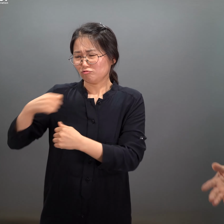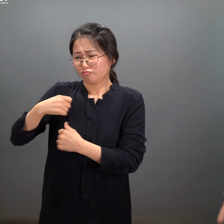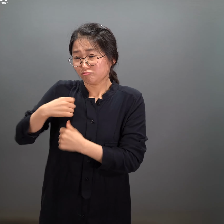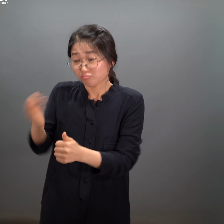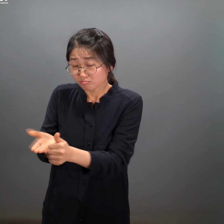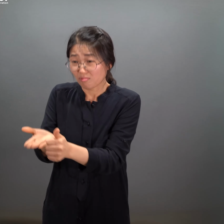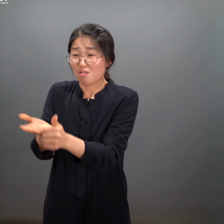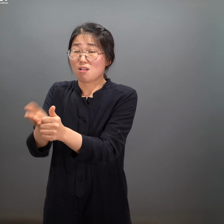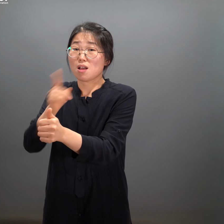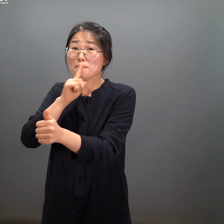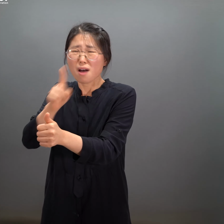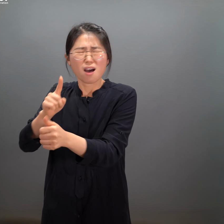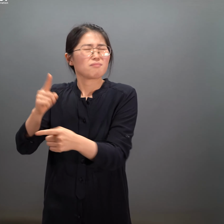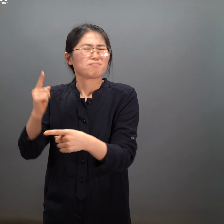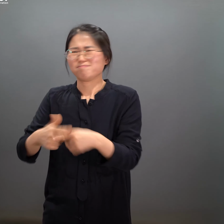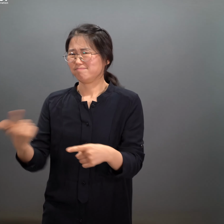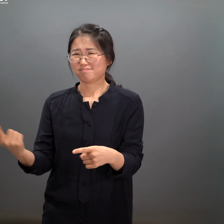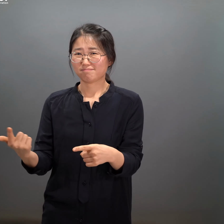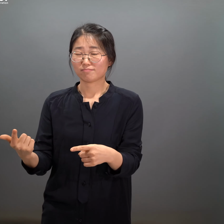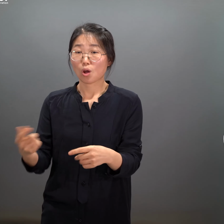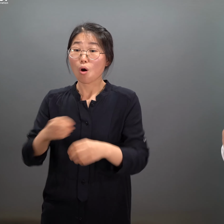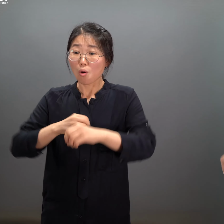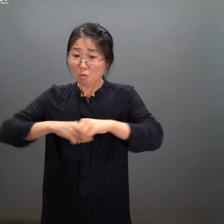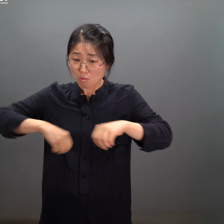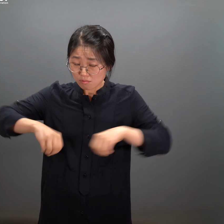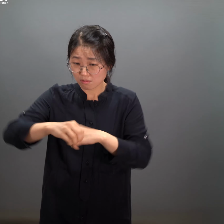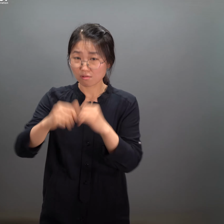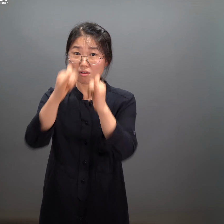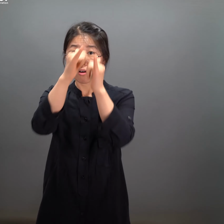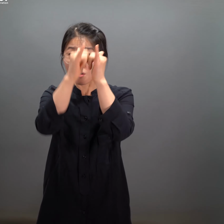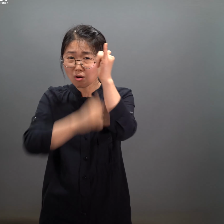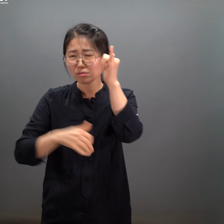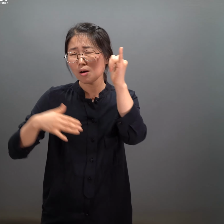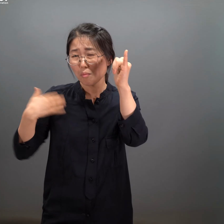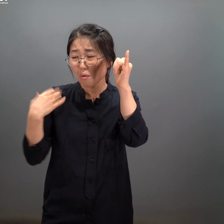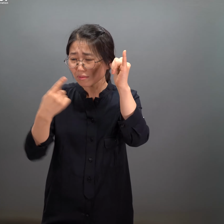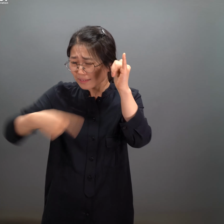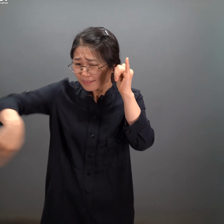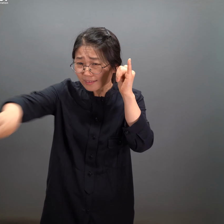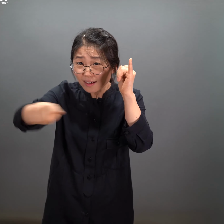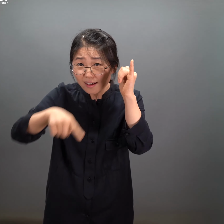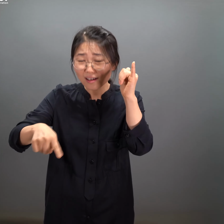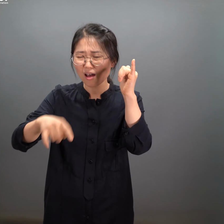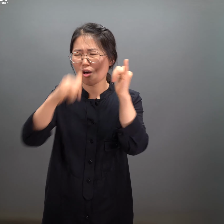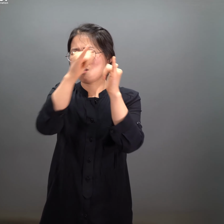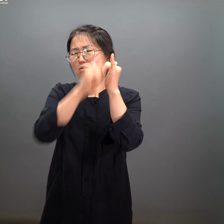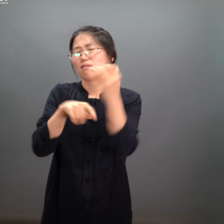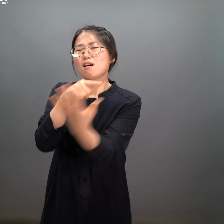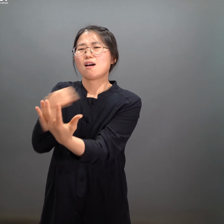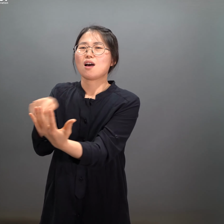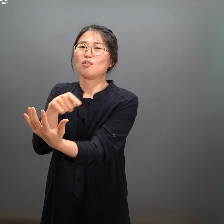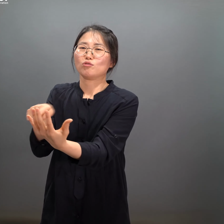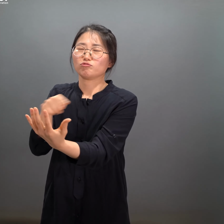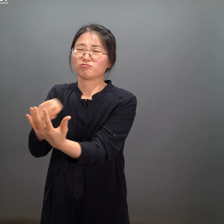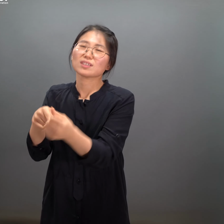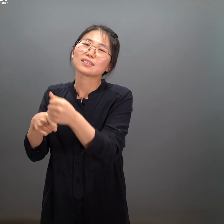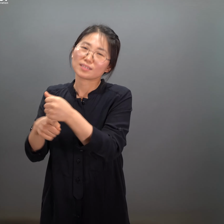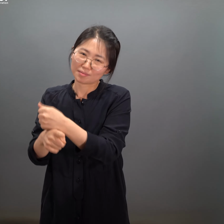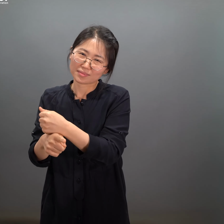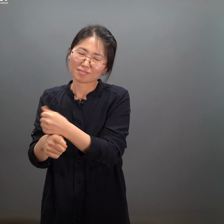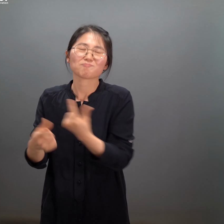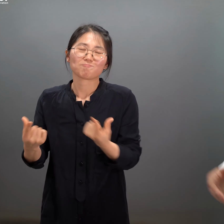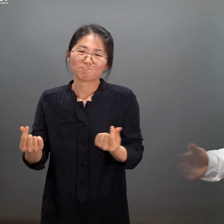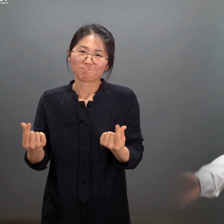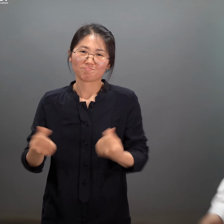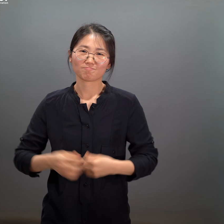말이 아니고요. 오히려 역사를 알지 못하는 이들에게 역사를 알게 하겠다라는 말로